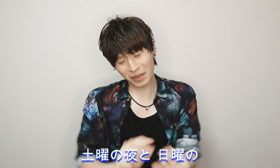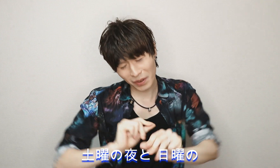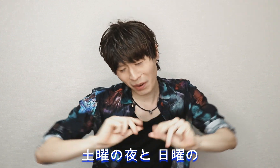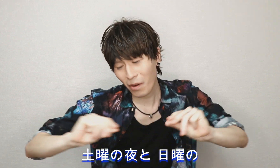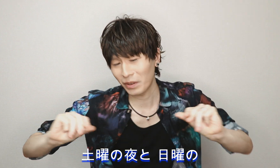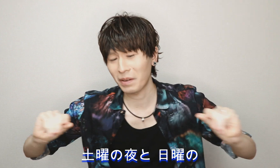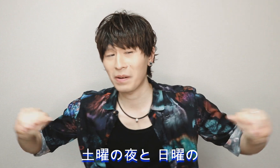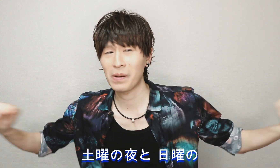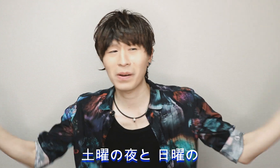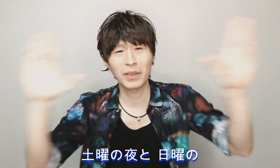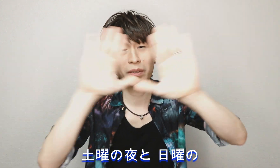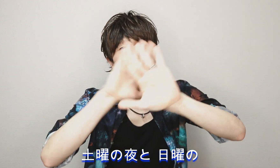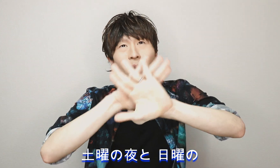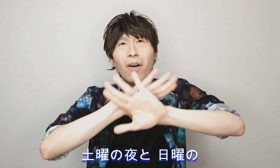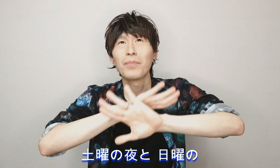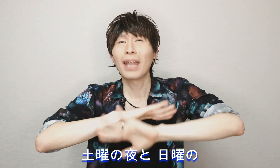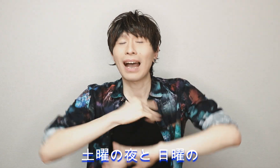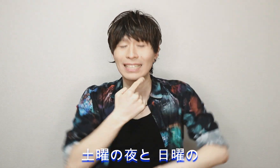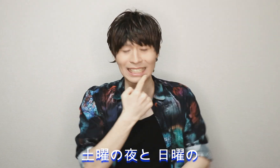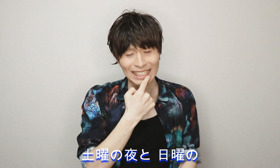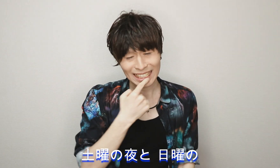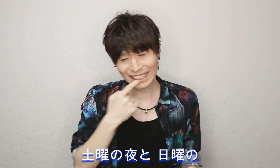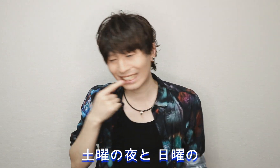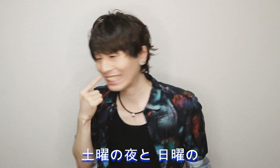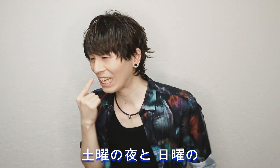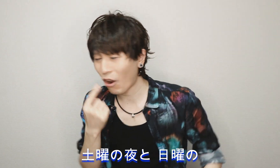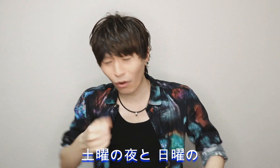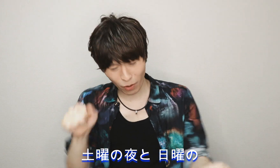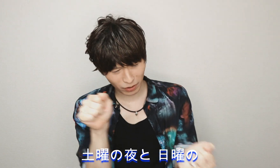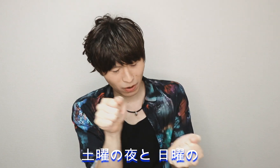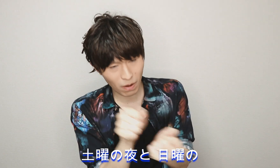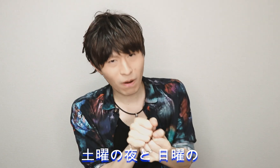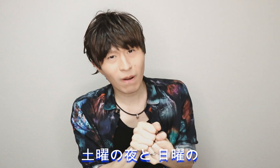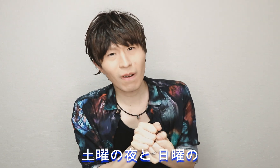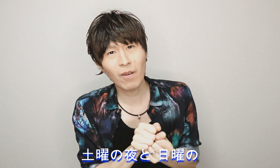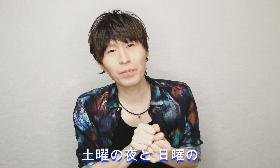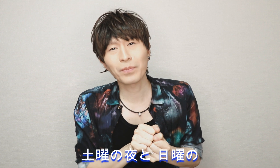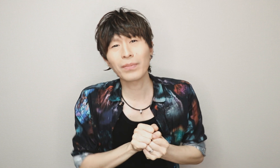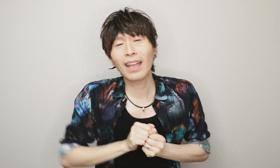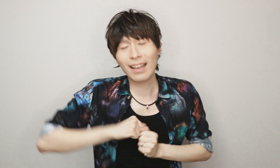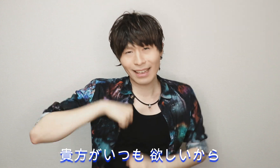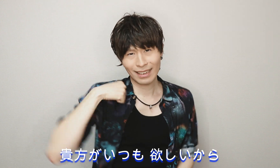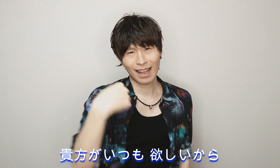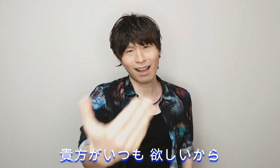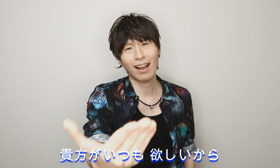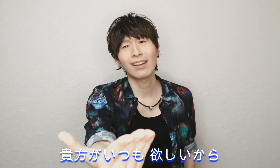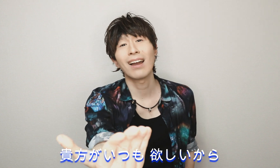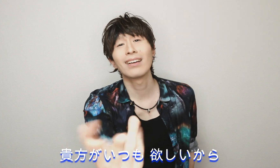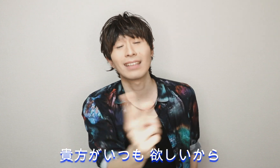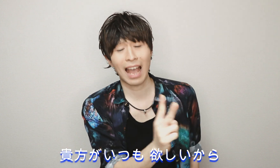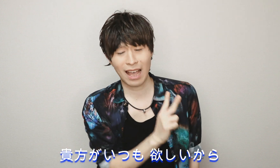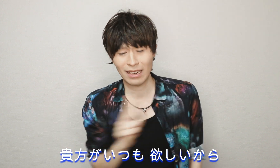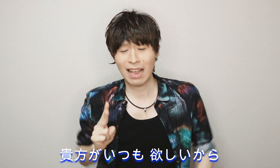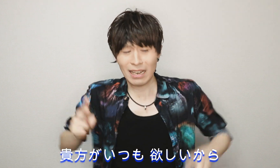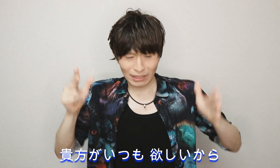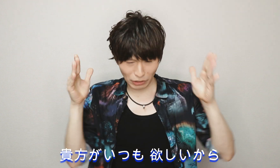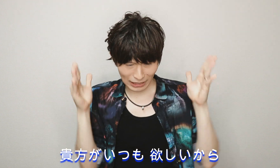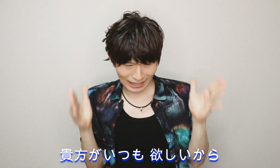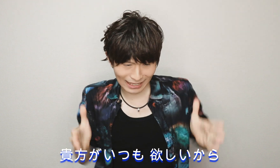の夜と日曜のあなたがいつ